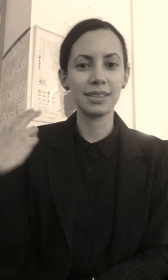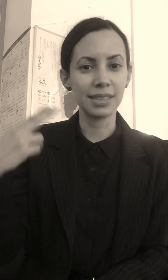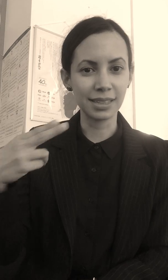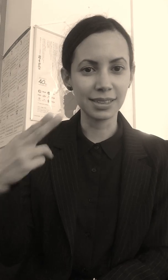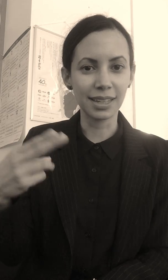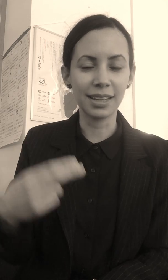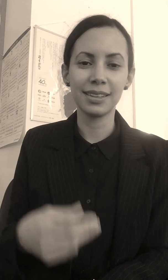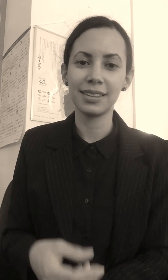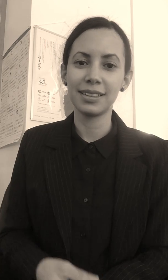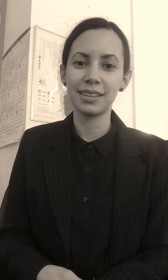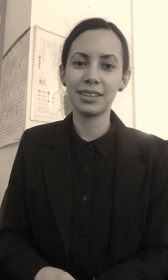先生